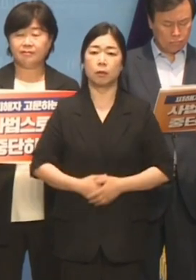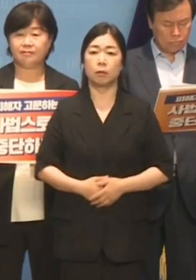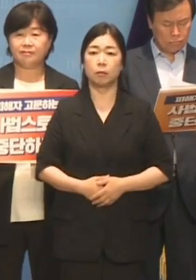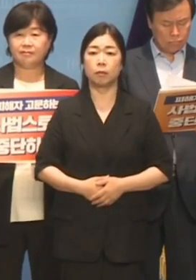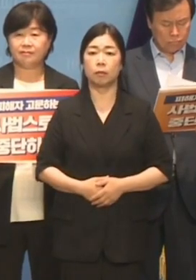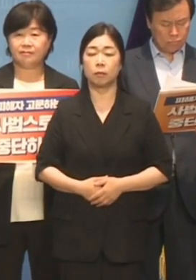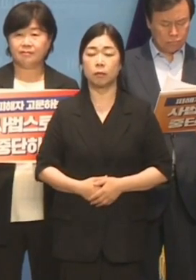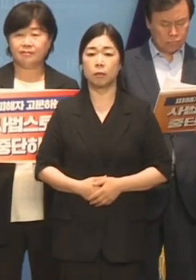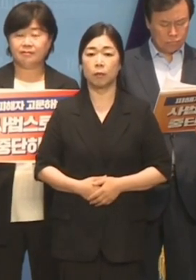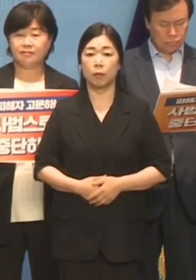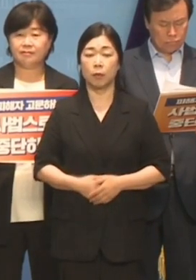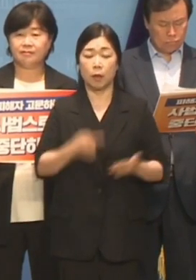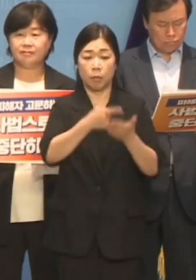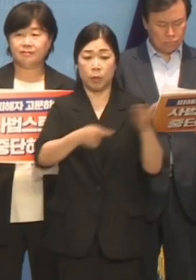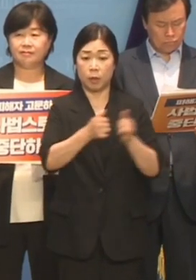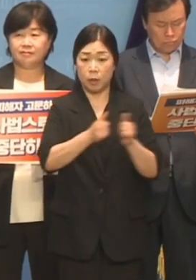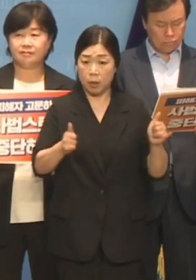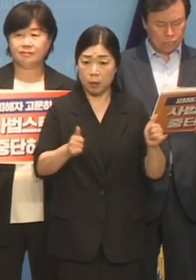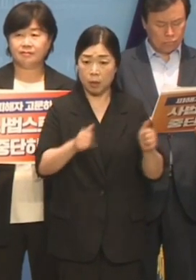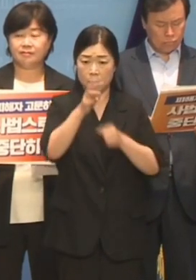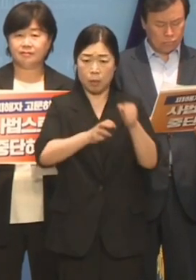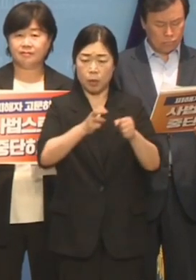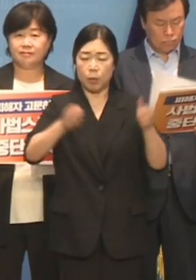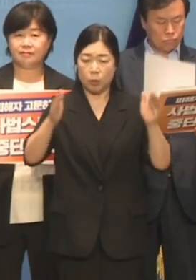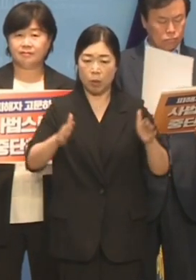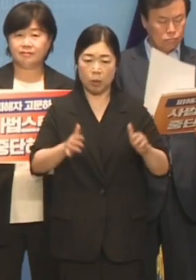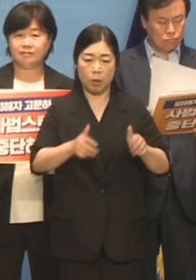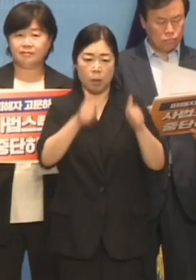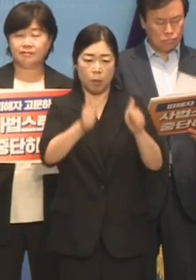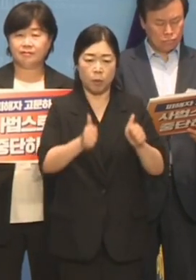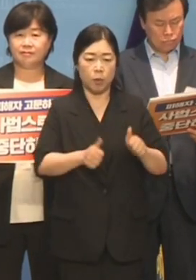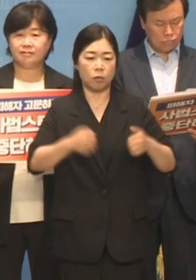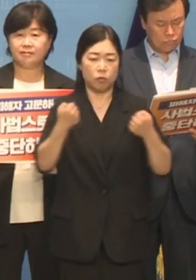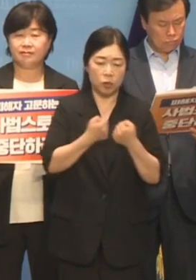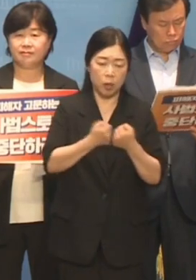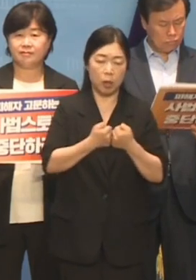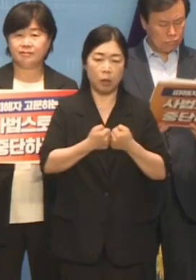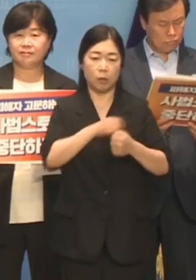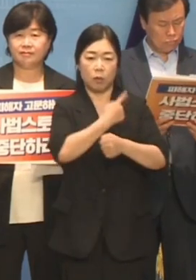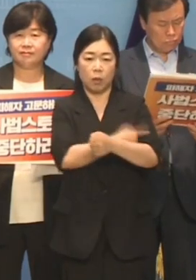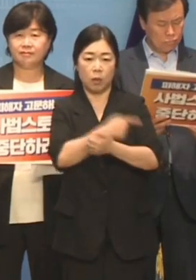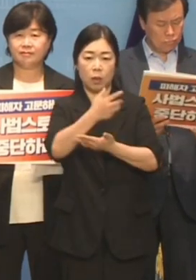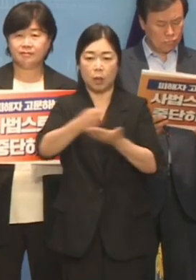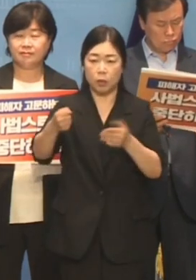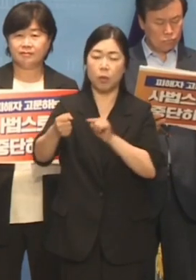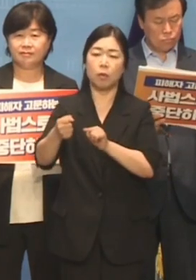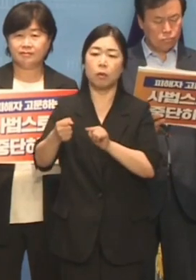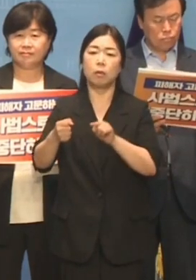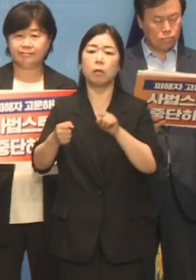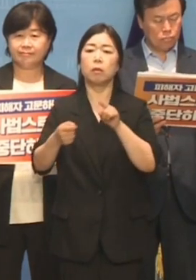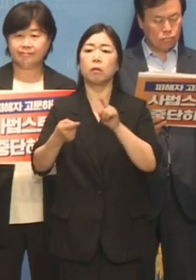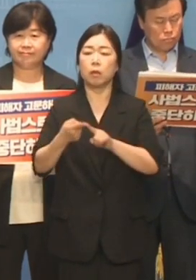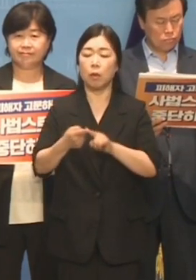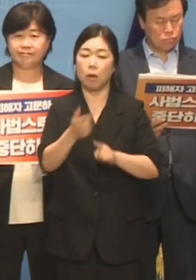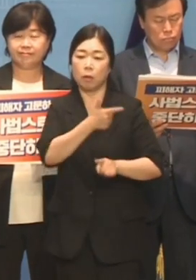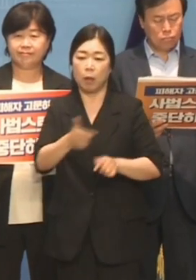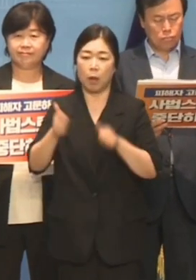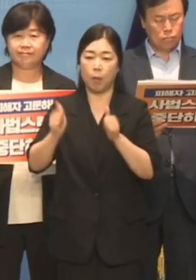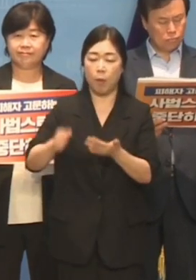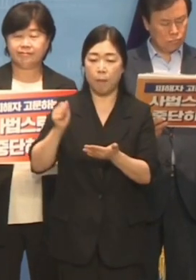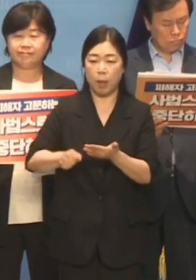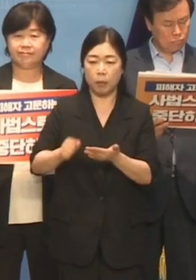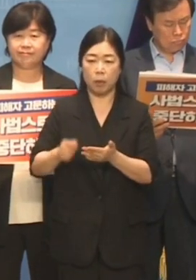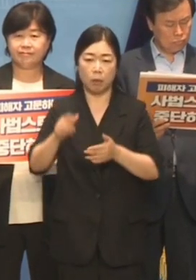정부는 피해자들이 30여 년 동안 법정 투쟁으로 쟁취한 사법적 권리인 대법원 판결을